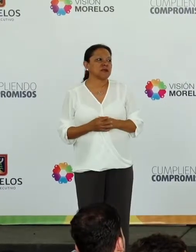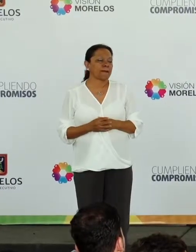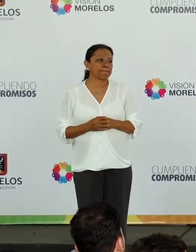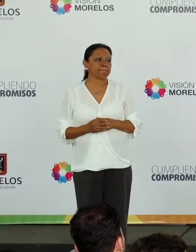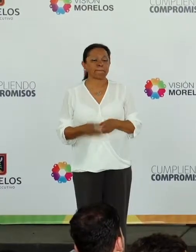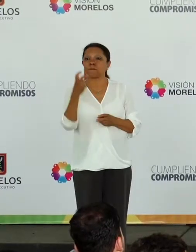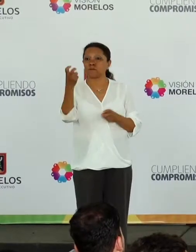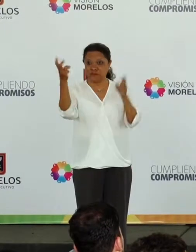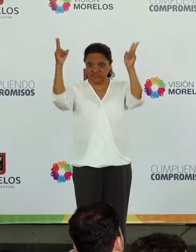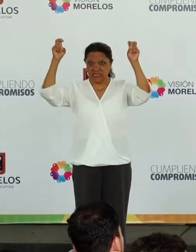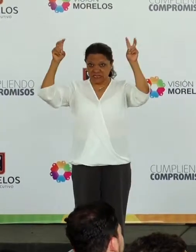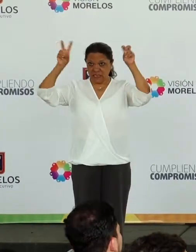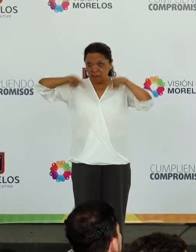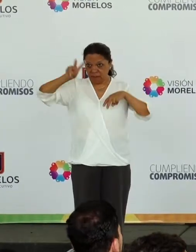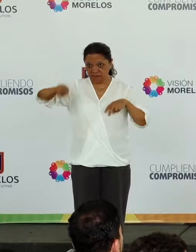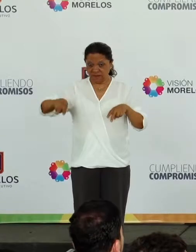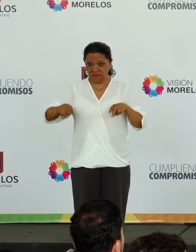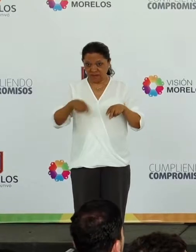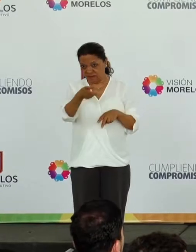Y eso es un tema efectivamente, como decías,